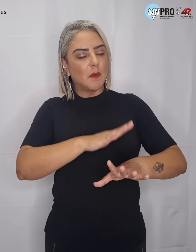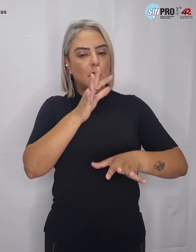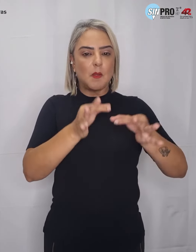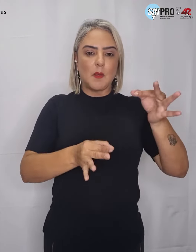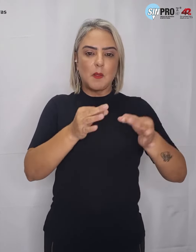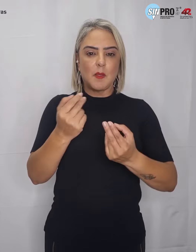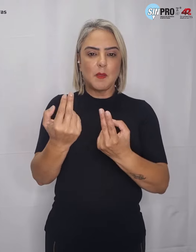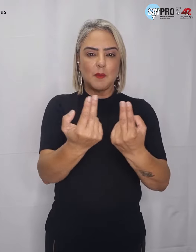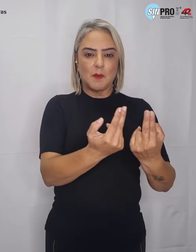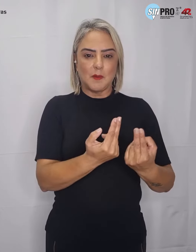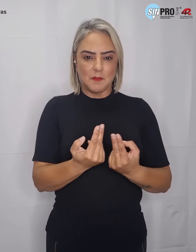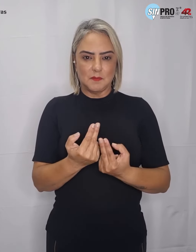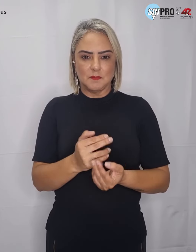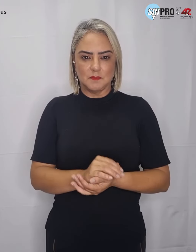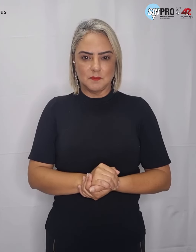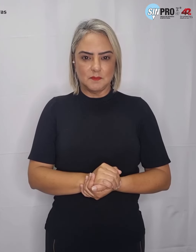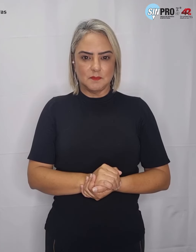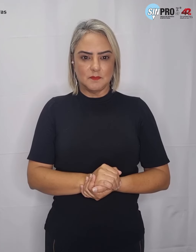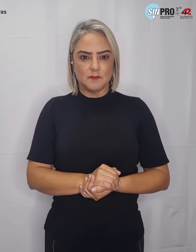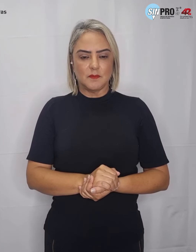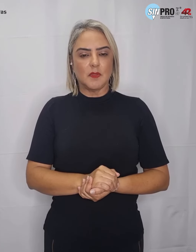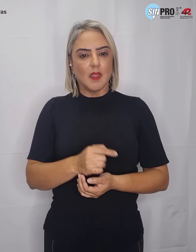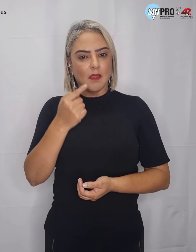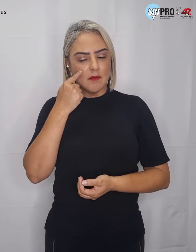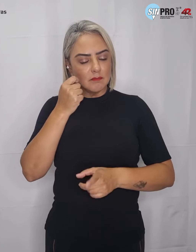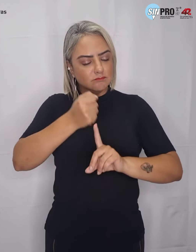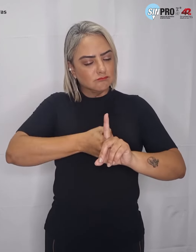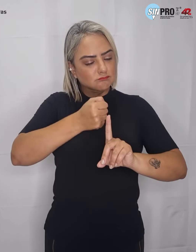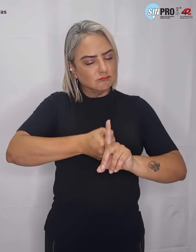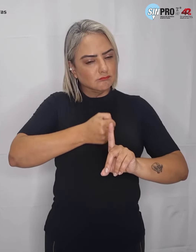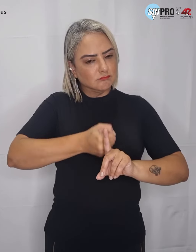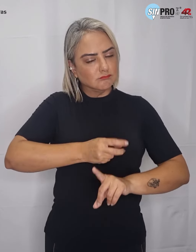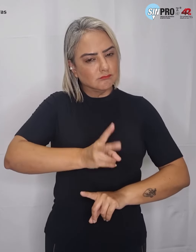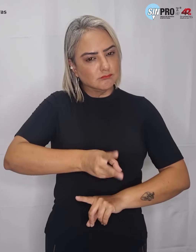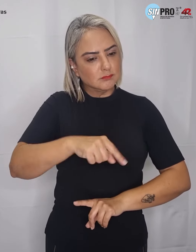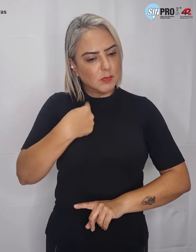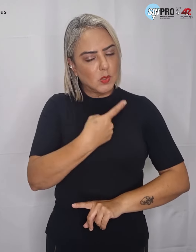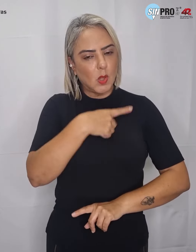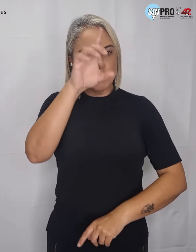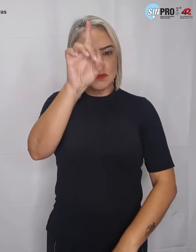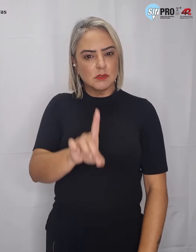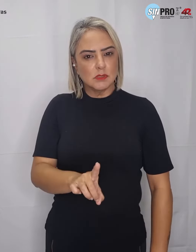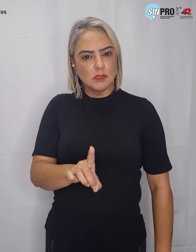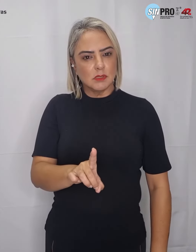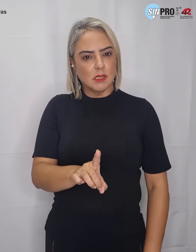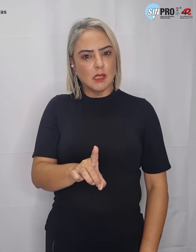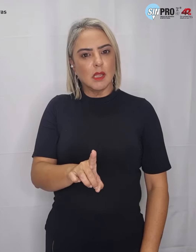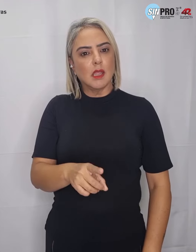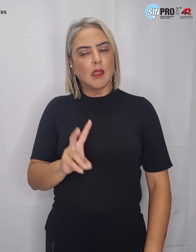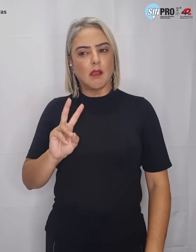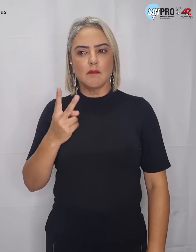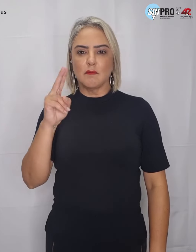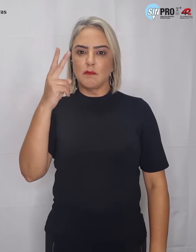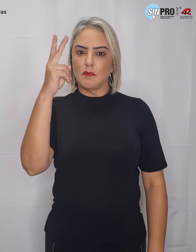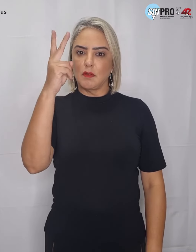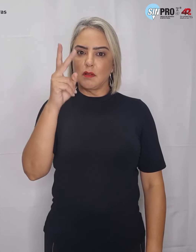justa e igualitária. Sigamos lutando em defesa dos nossos direitos e pela valorização dos